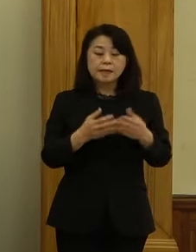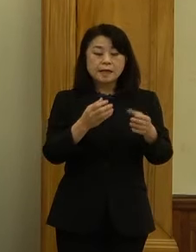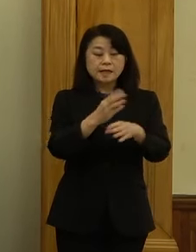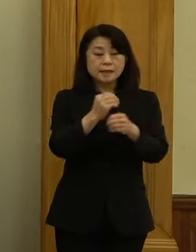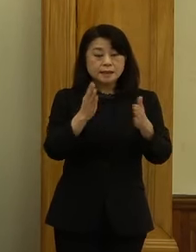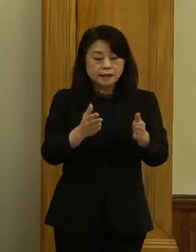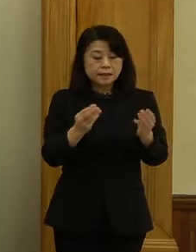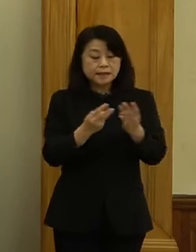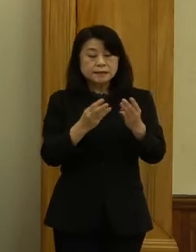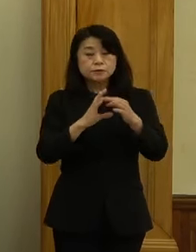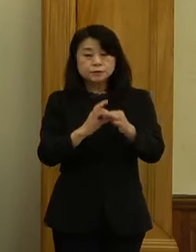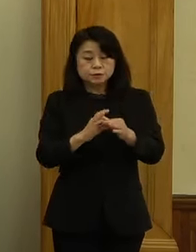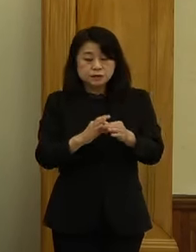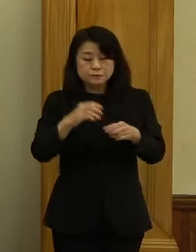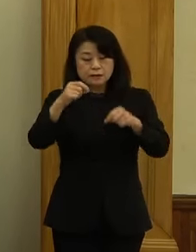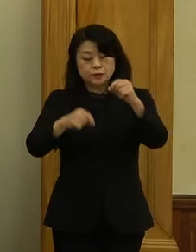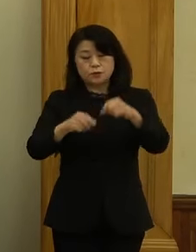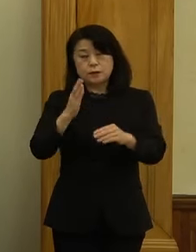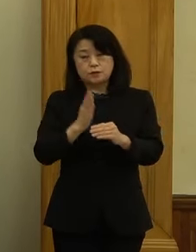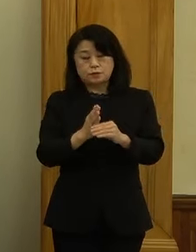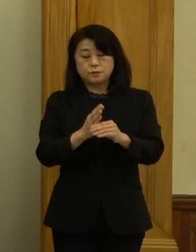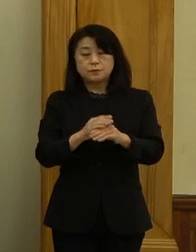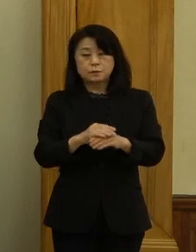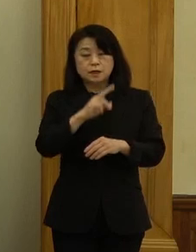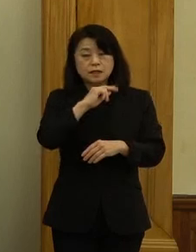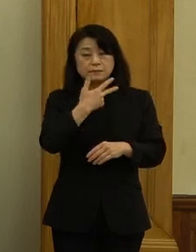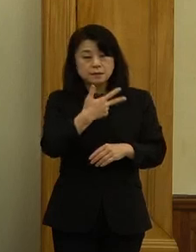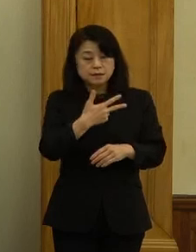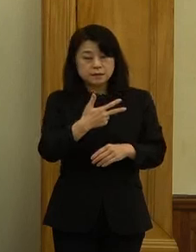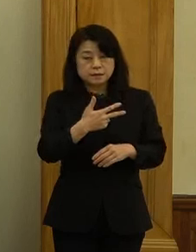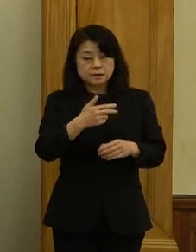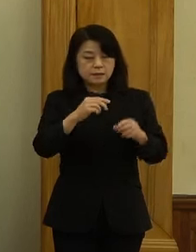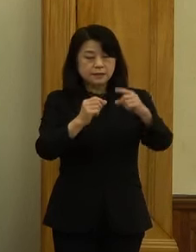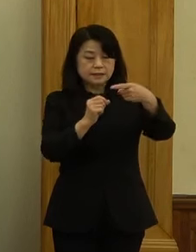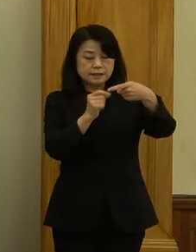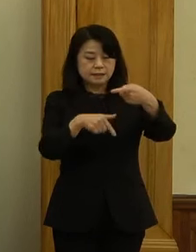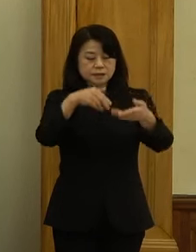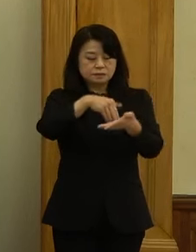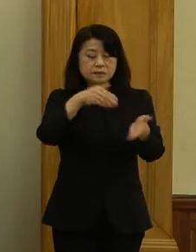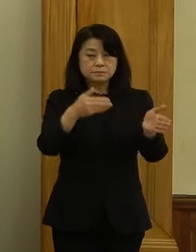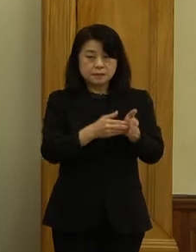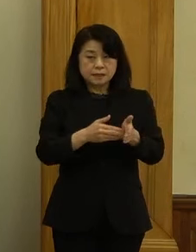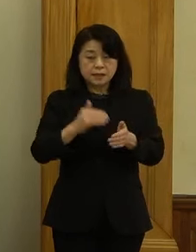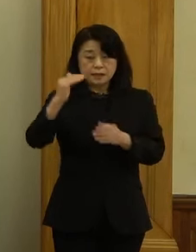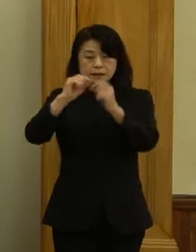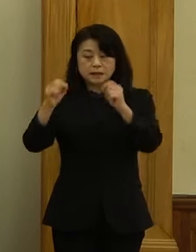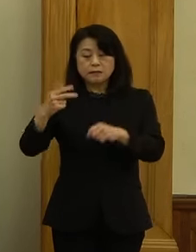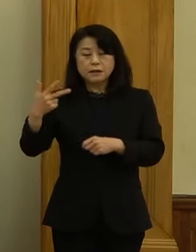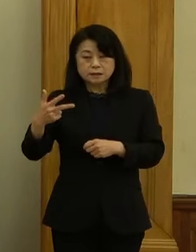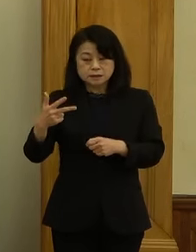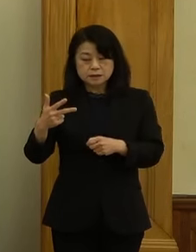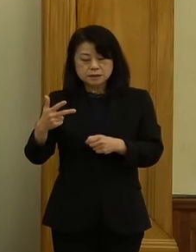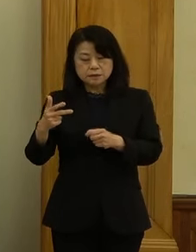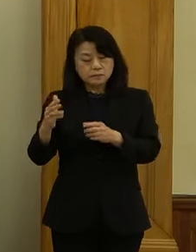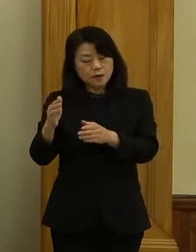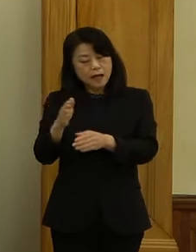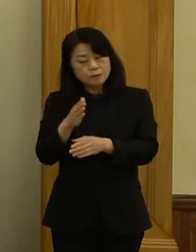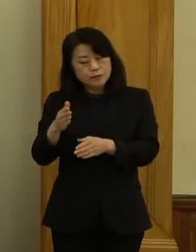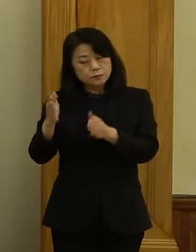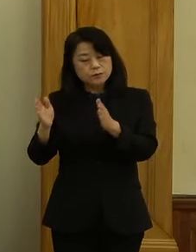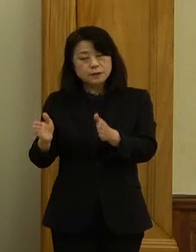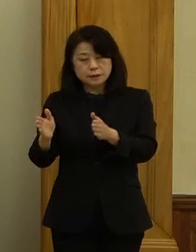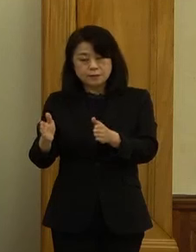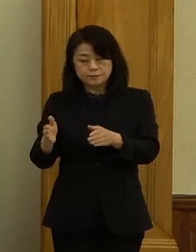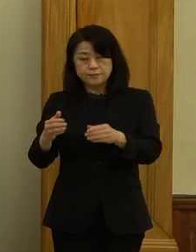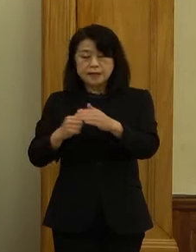は支援団体と現在調整しているところですが日市には月末まで高岡市にも一定期間派遣いただくこととなるなり